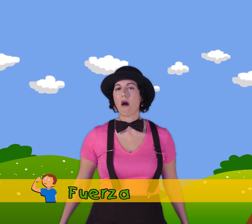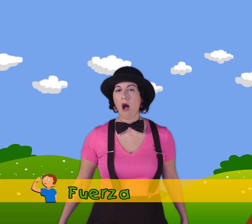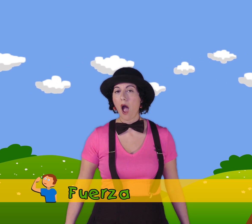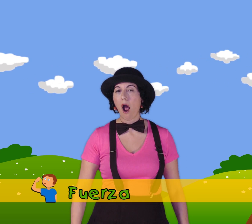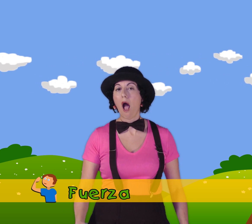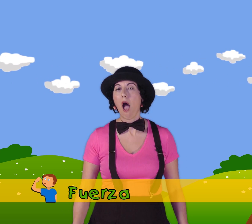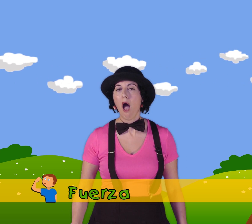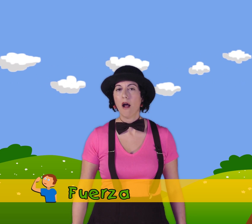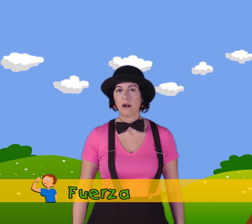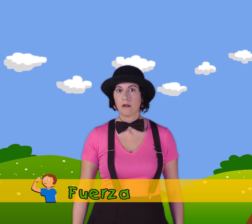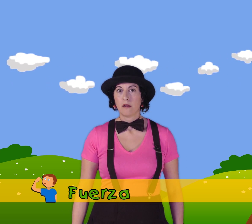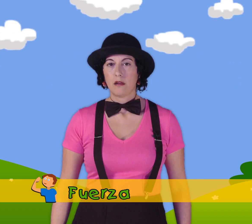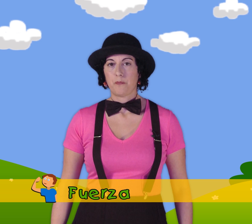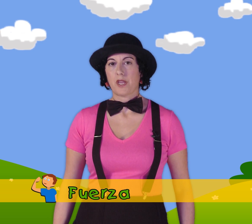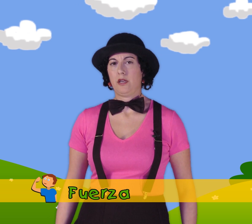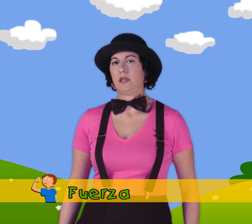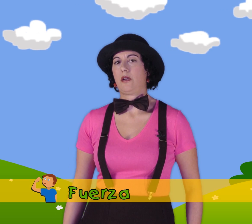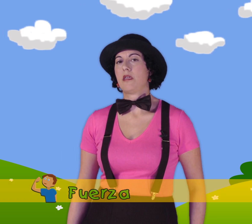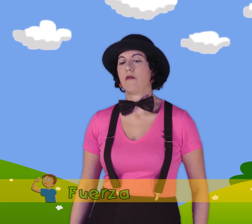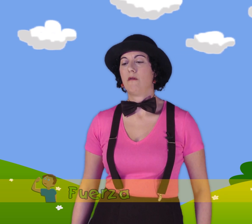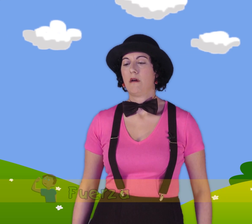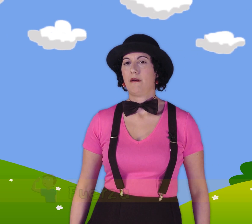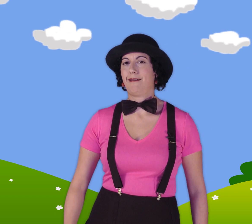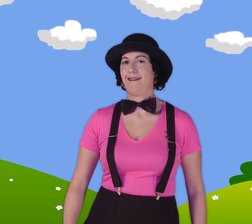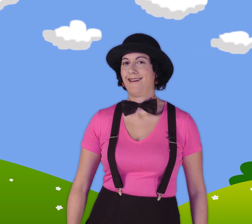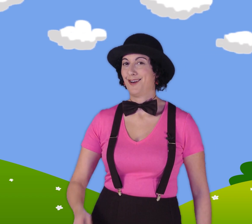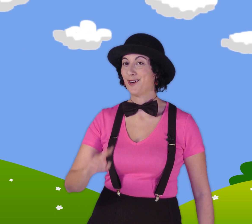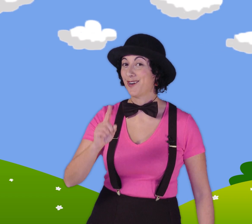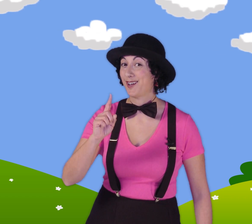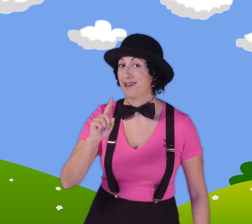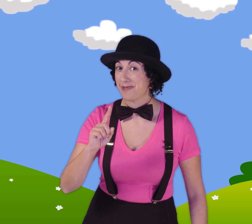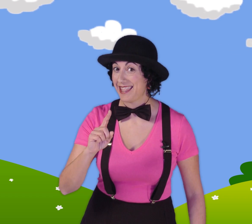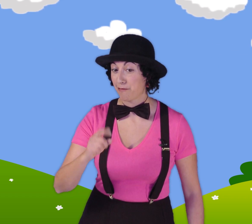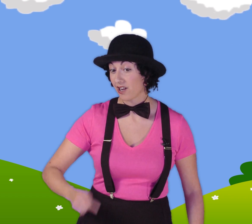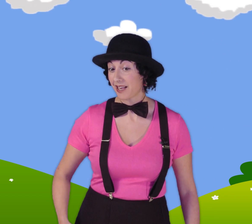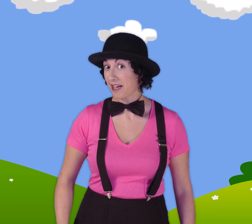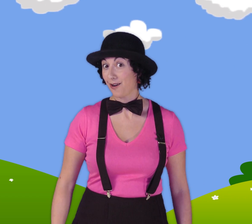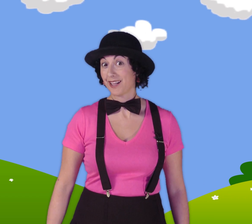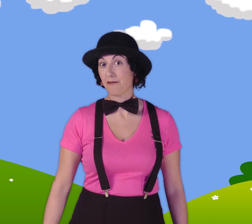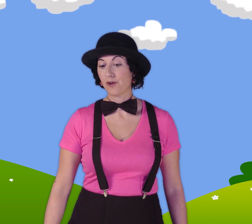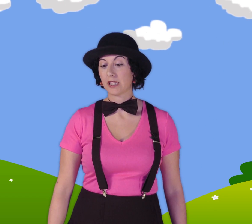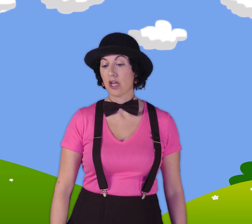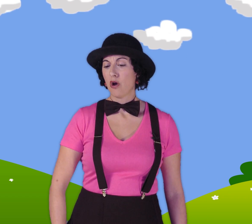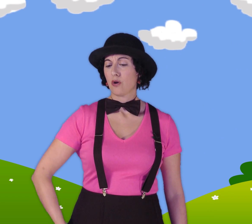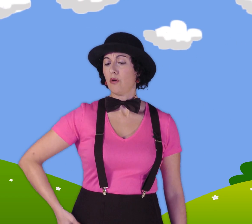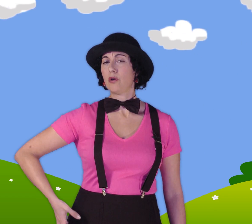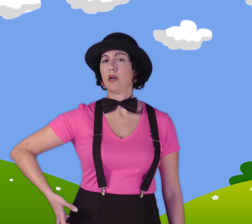hago, El sastrecillo no cogió una piedra porque sabía que no era tan fuerte. Cogió el